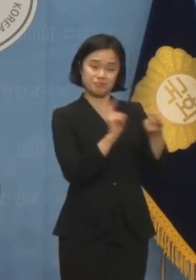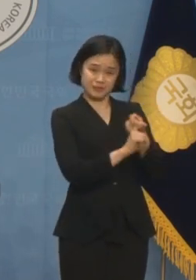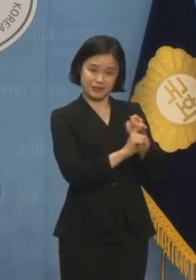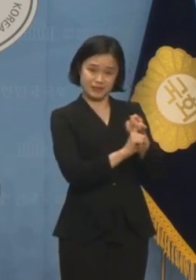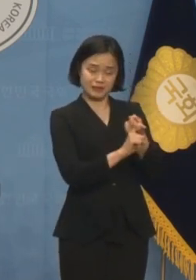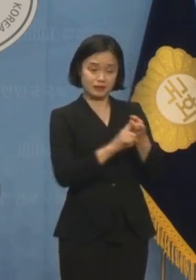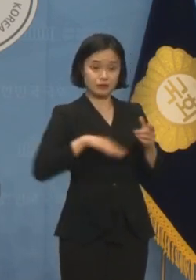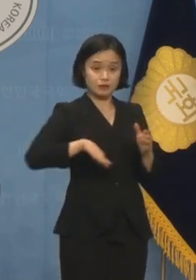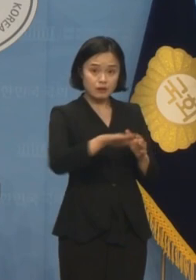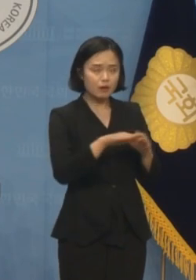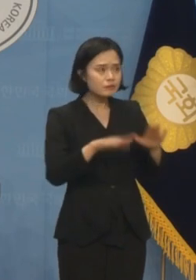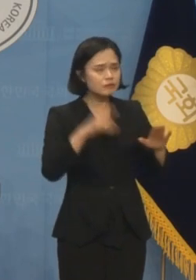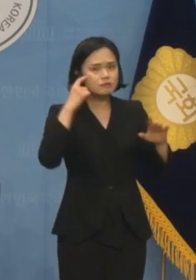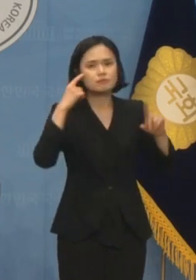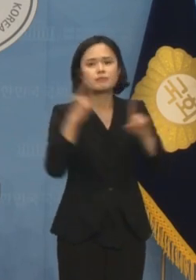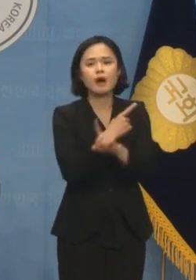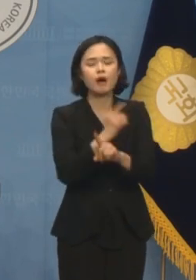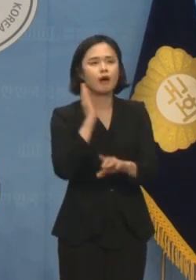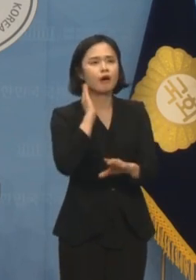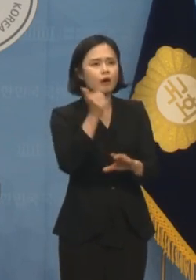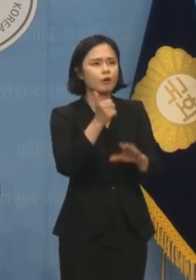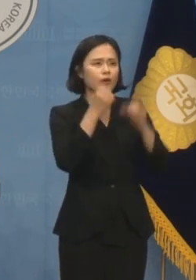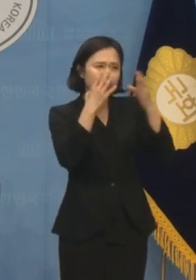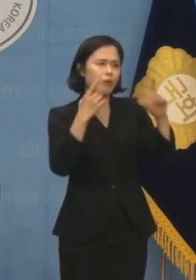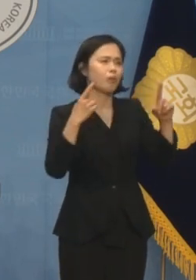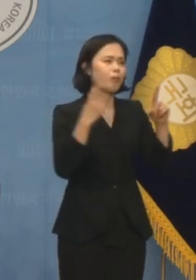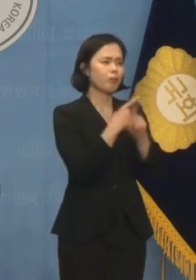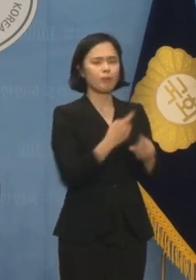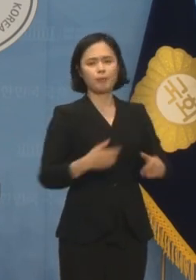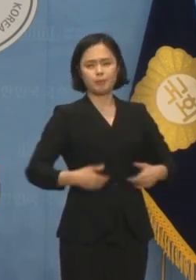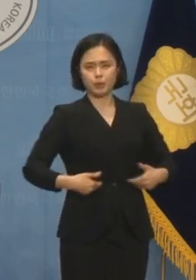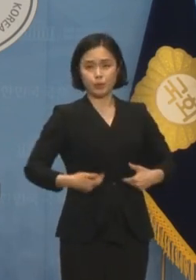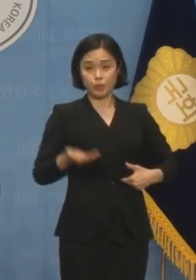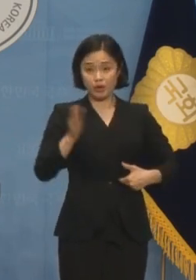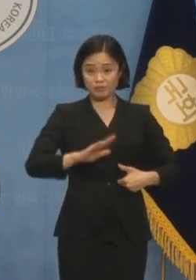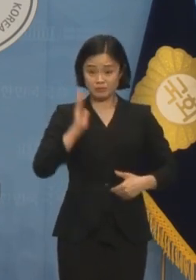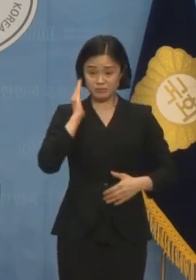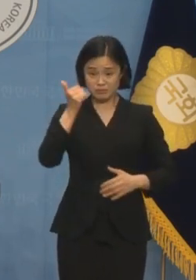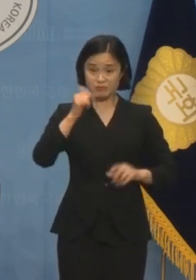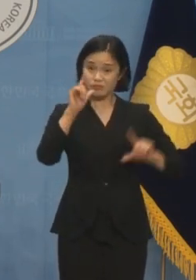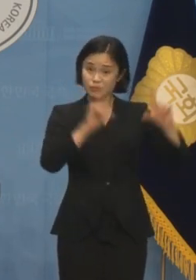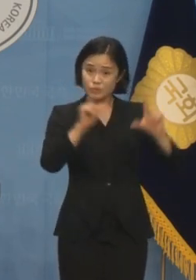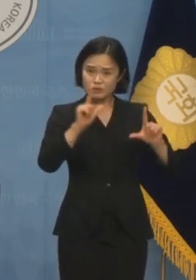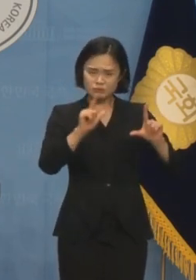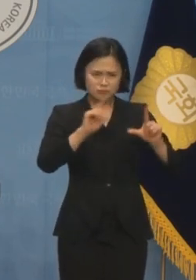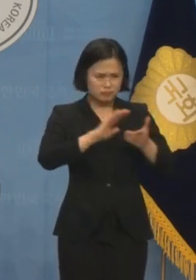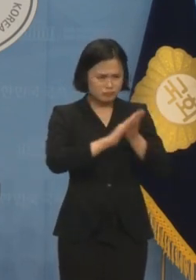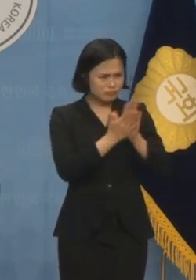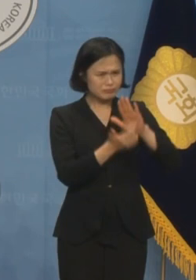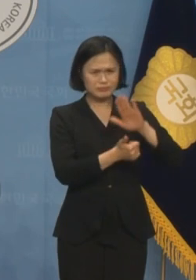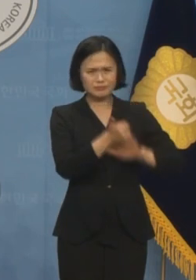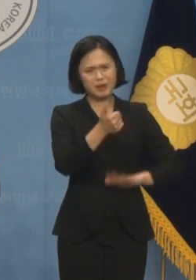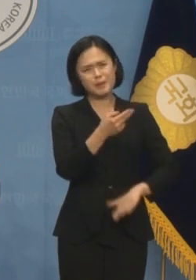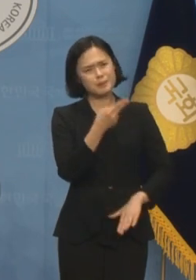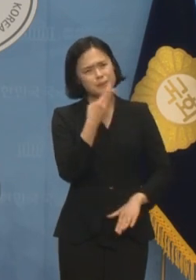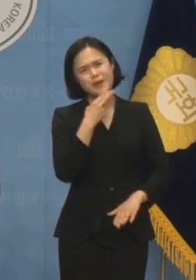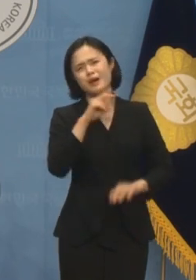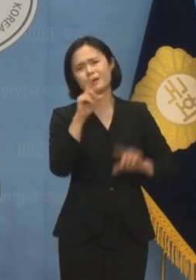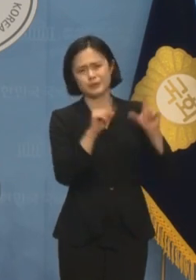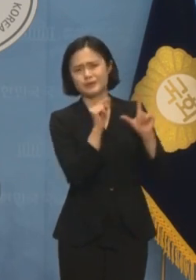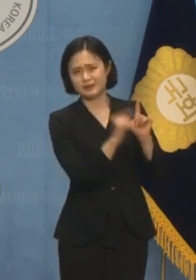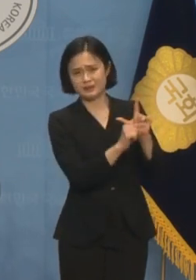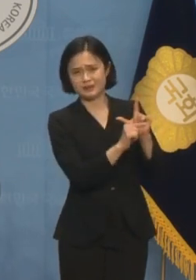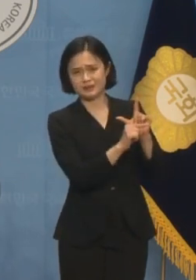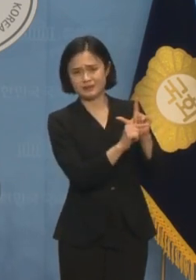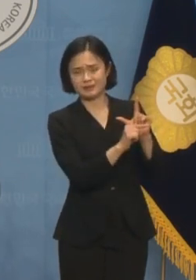한다고 충언을 합니다. 그런데 윤 대통령은 그럴 생각이 전혀 없어 보입니다. 여전히 국정